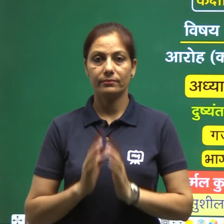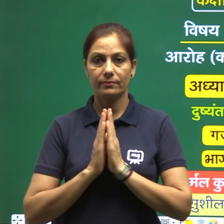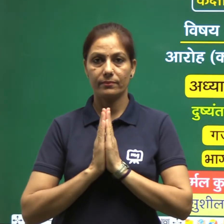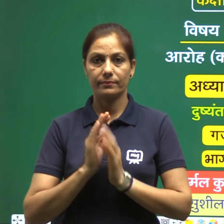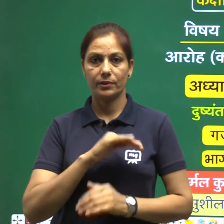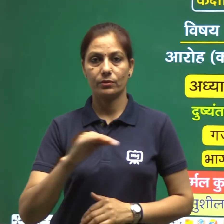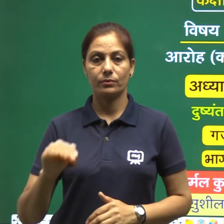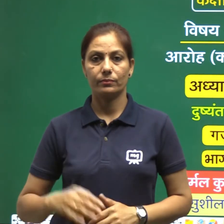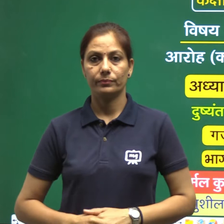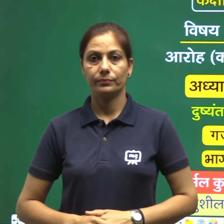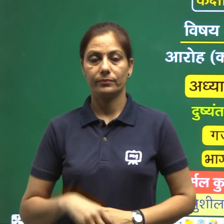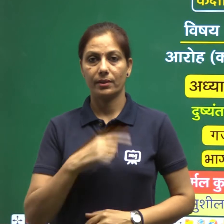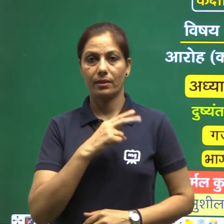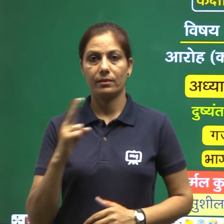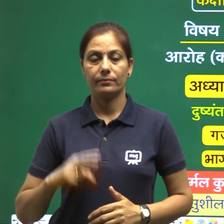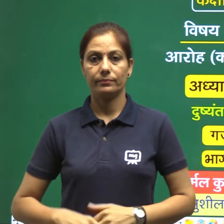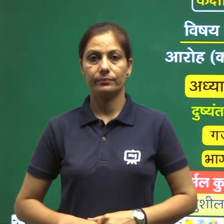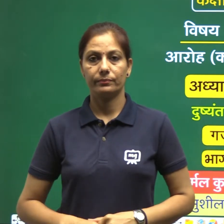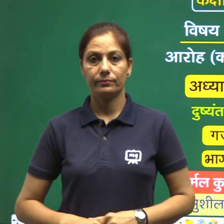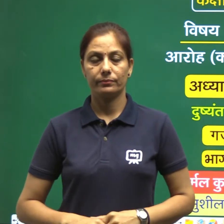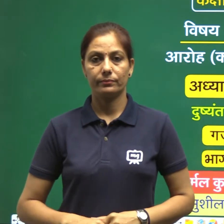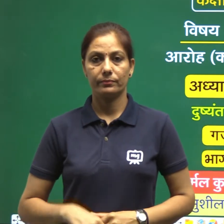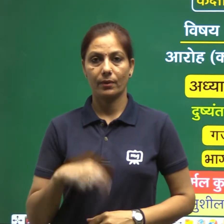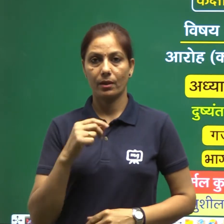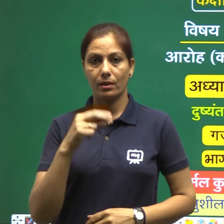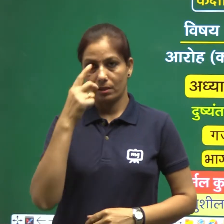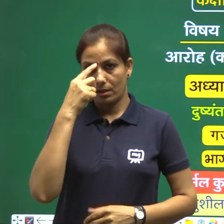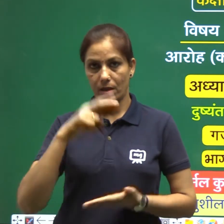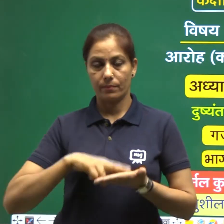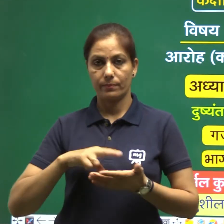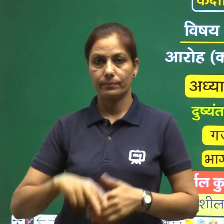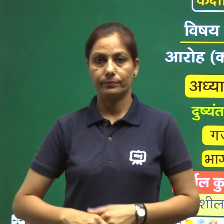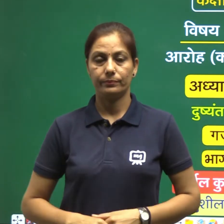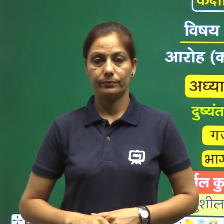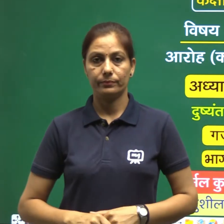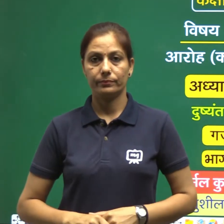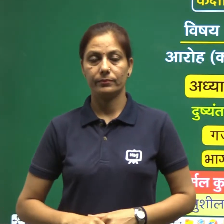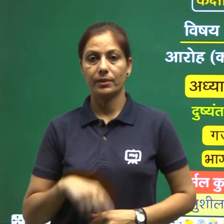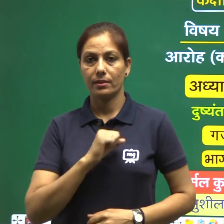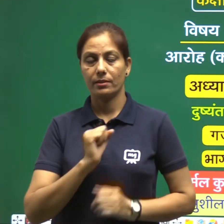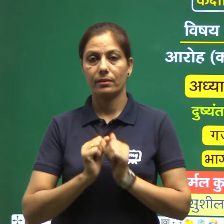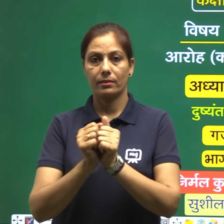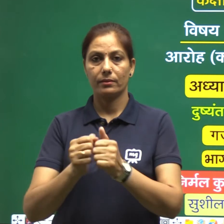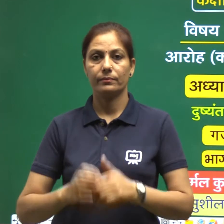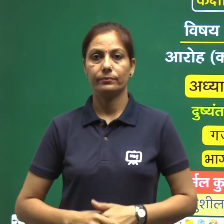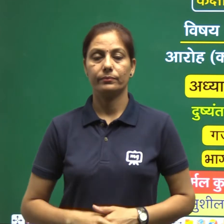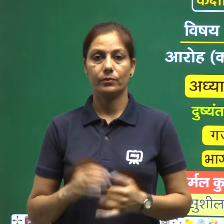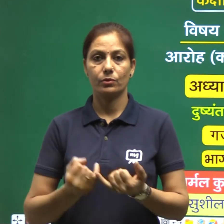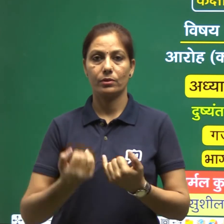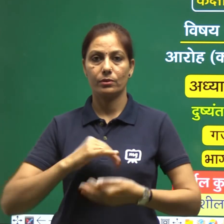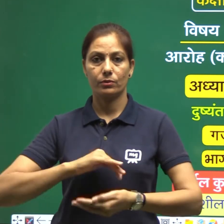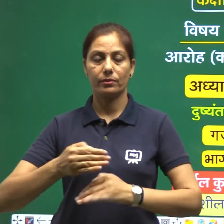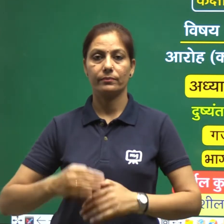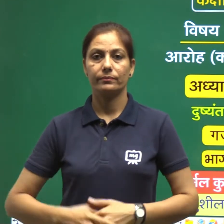नमस्कार बच्चों, मेरा नाम निर्मल कुमार गुप्ता। मेरे साथ हैं सुशीला